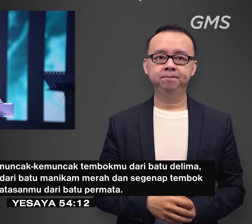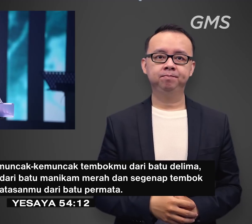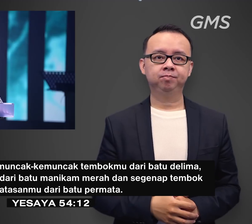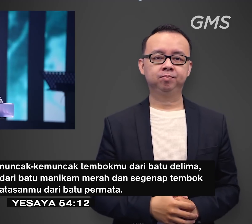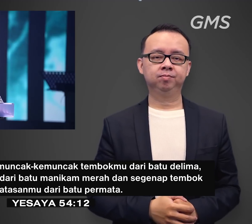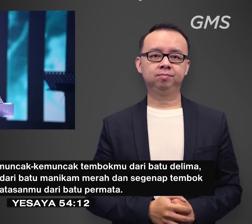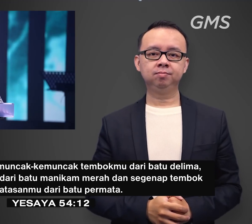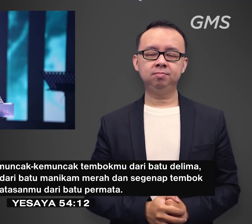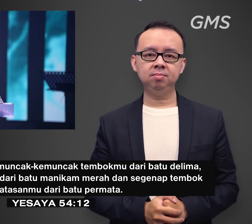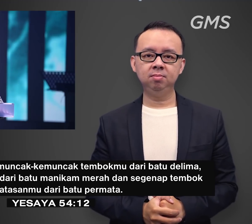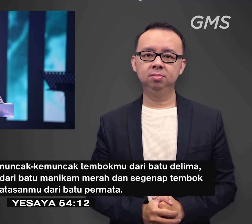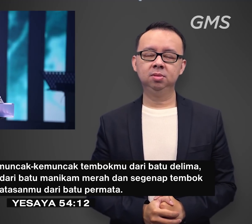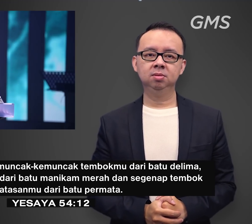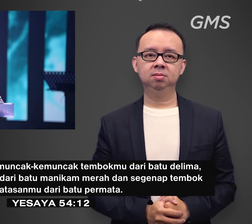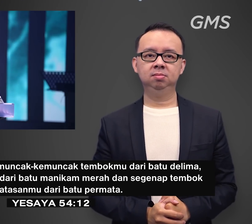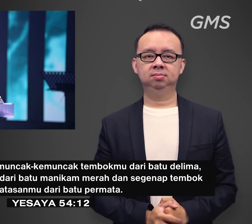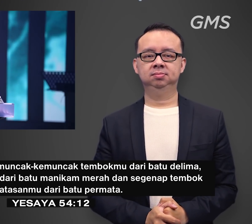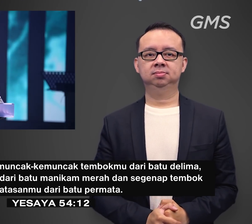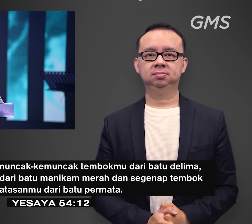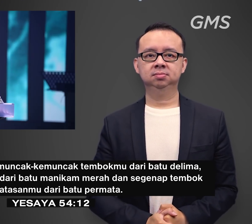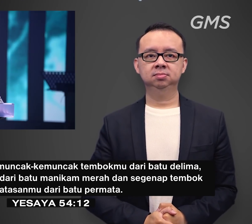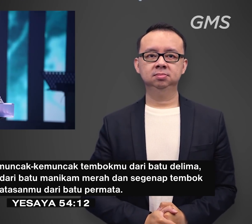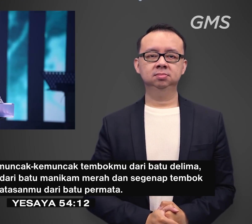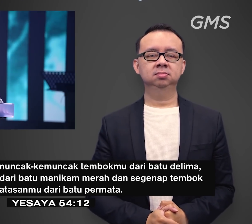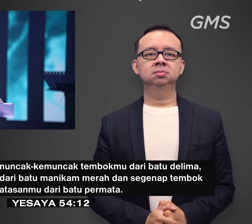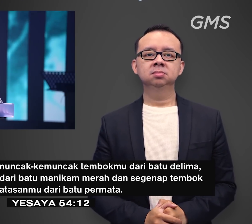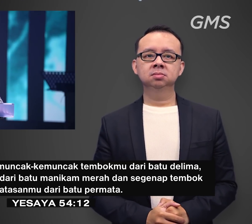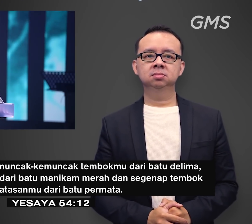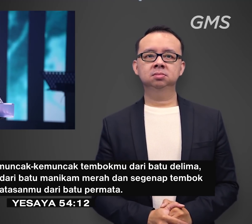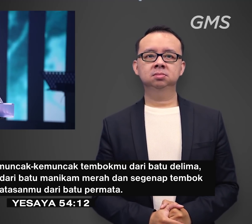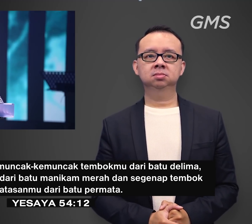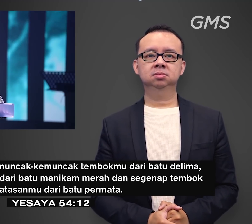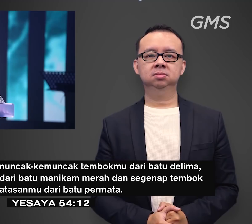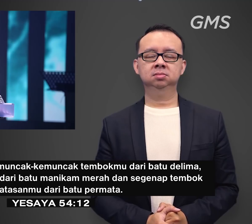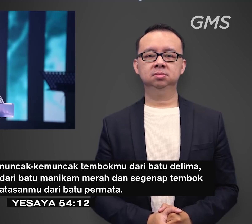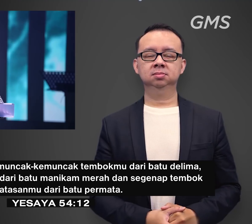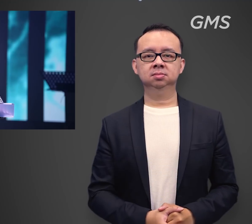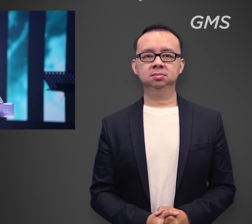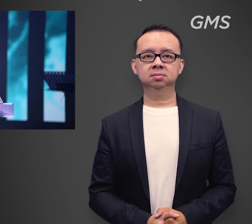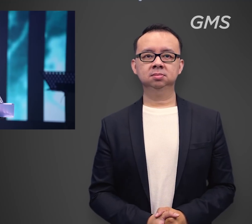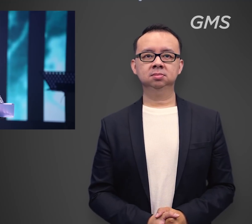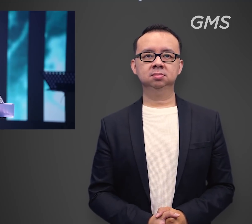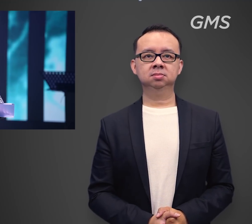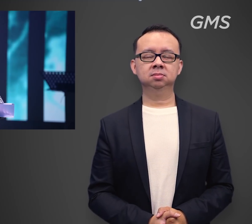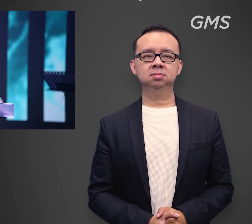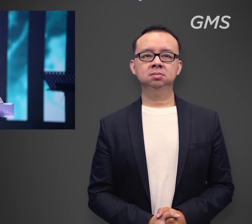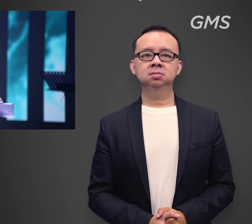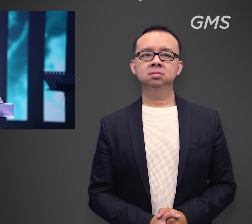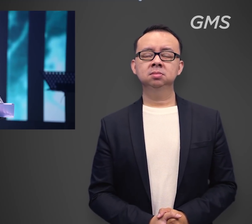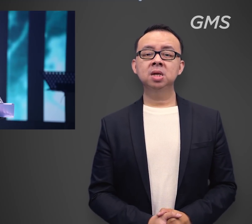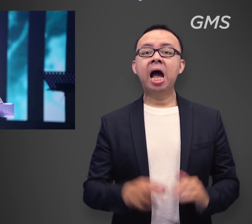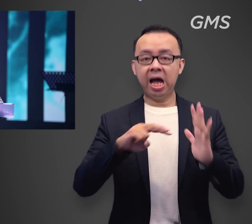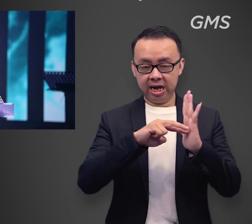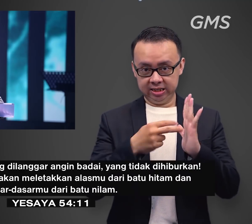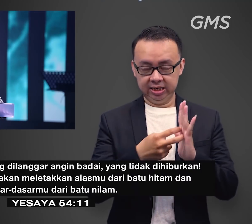batu manikam merah. Dan segenap tembok perbatasan dari batu permata. Coba apa artinya? Yang kedua